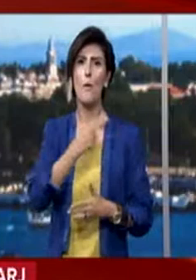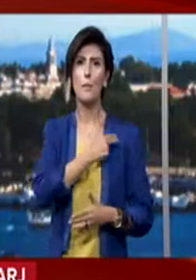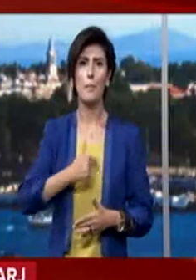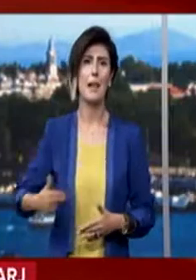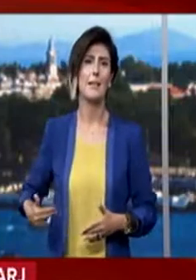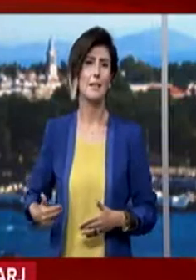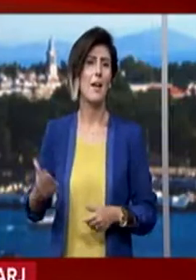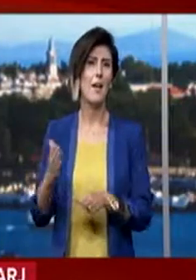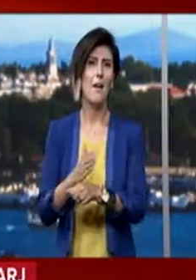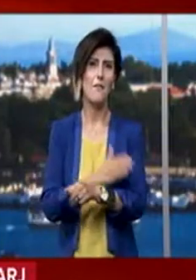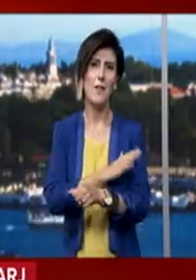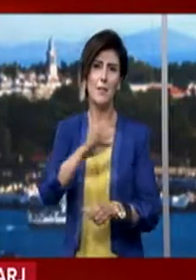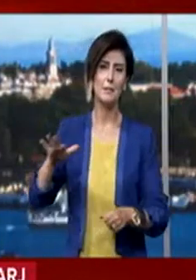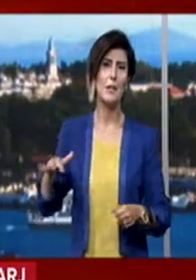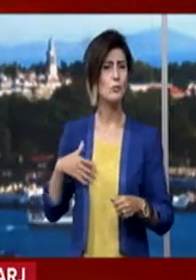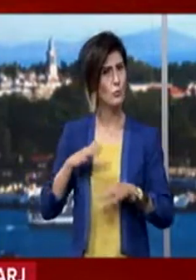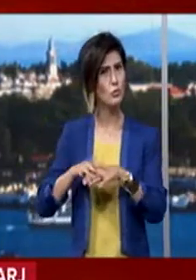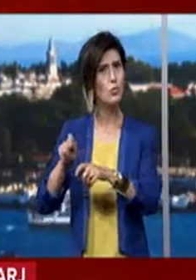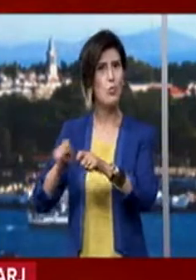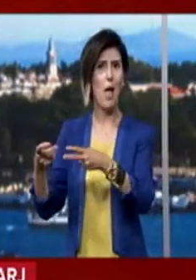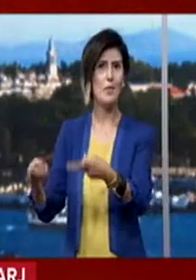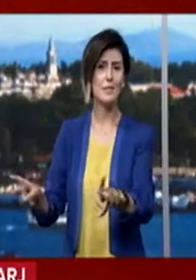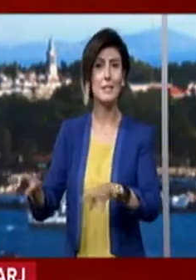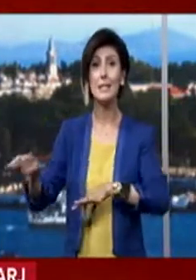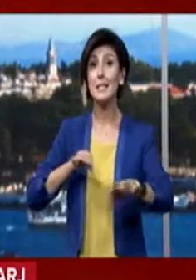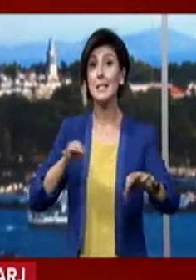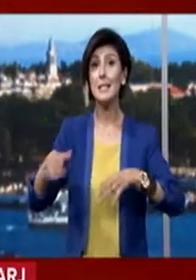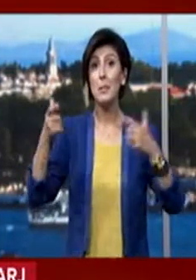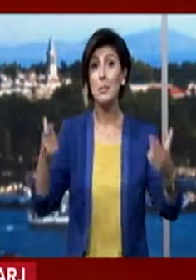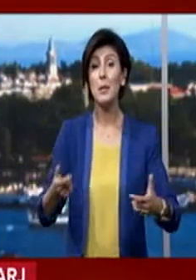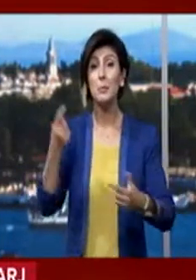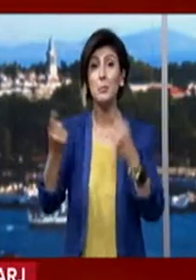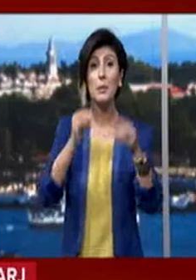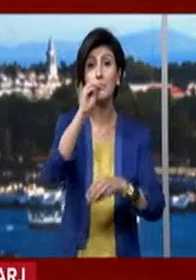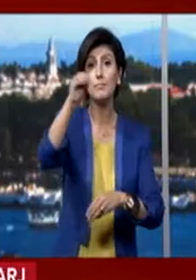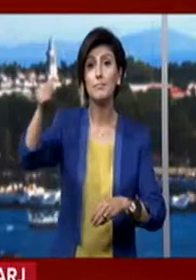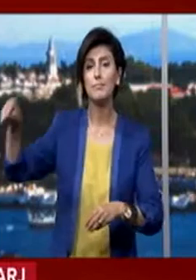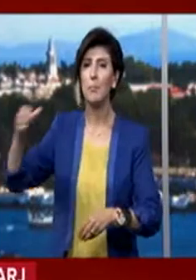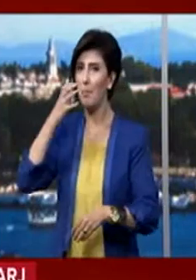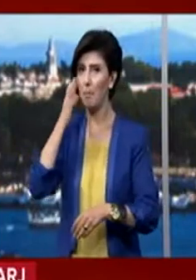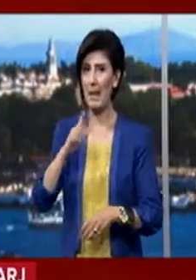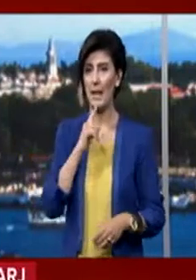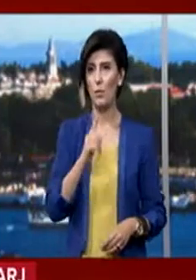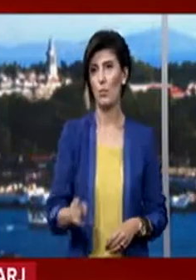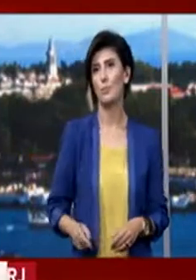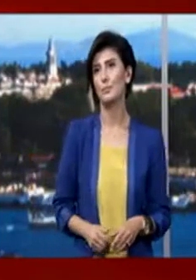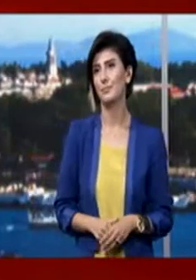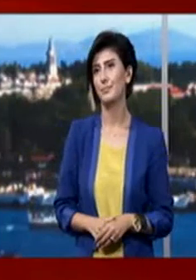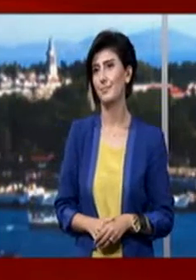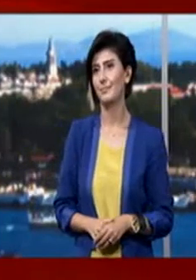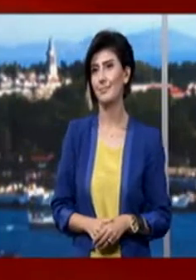Sağ olsun. Belediyemize. Vatandaş kullansın. Sistemin şehrin muhtelif yerlerine konulması planlanıyor.